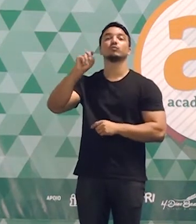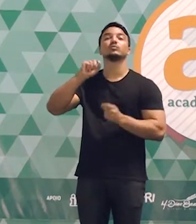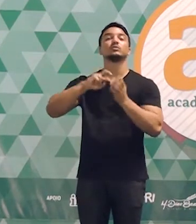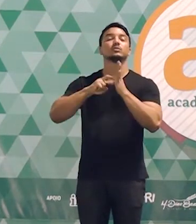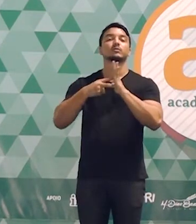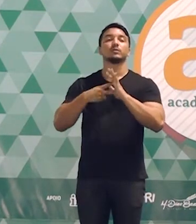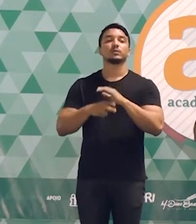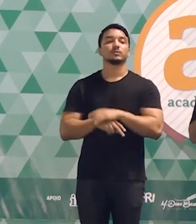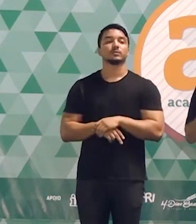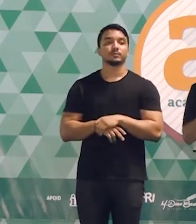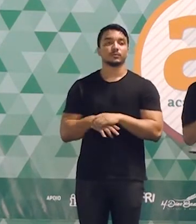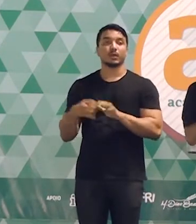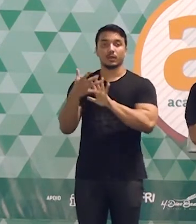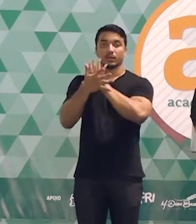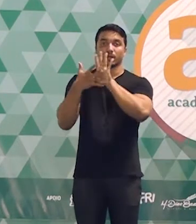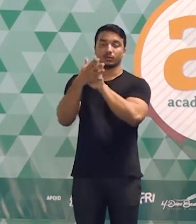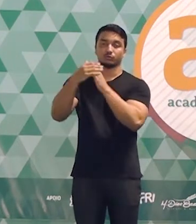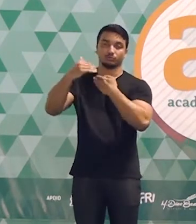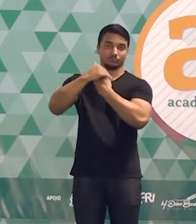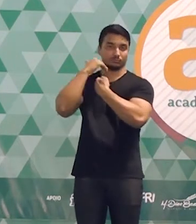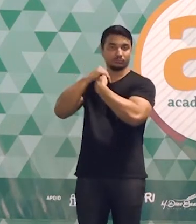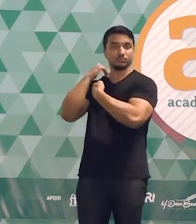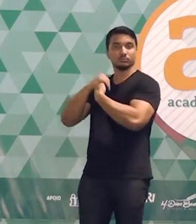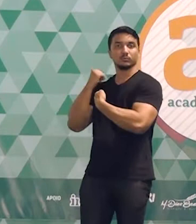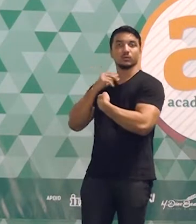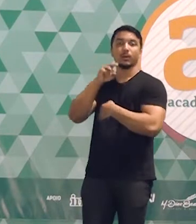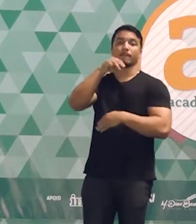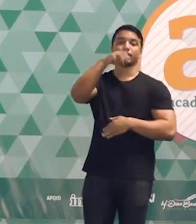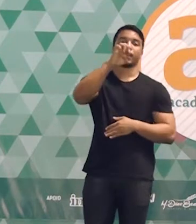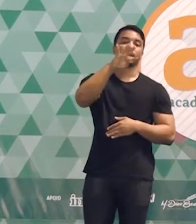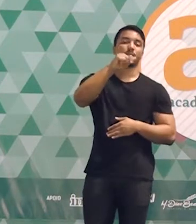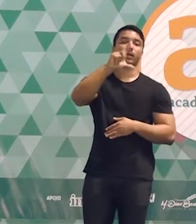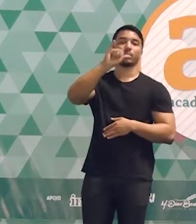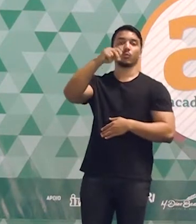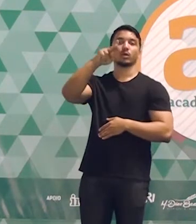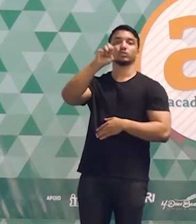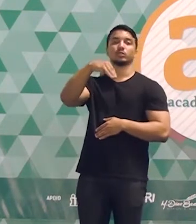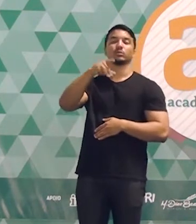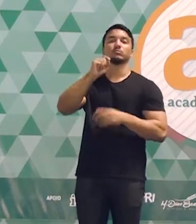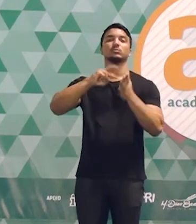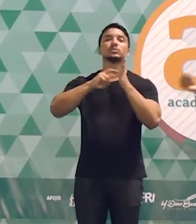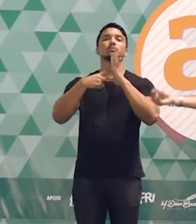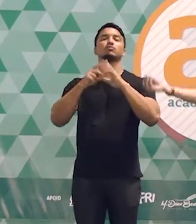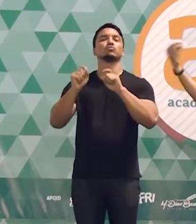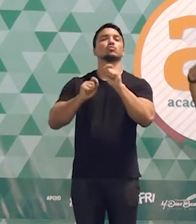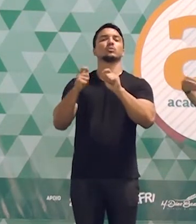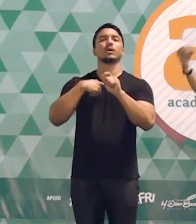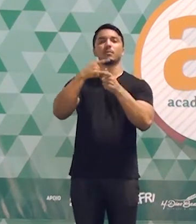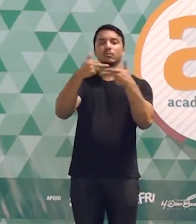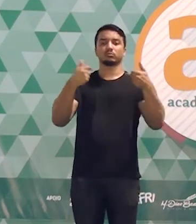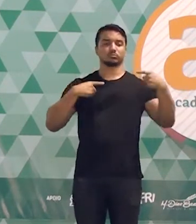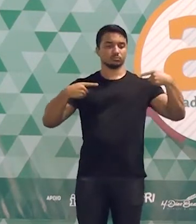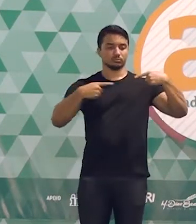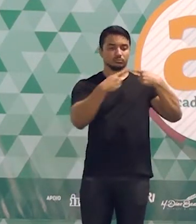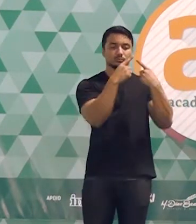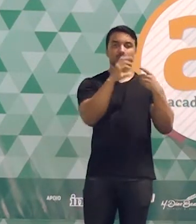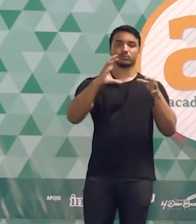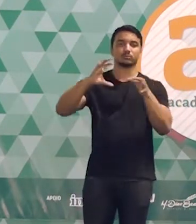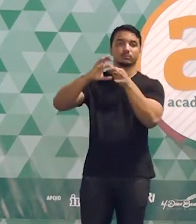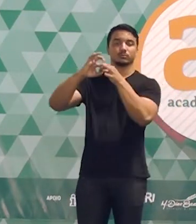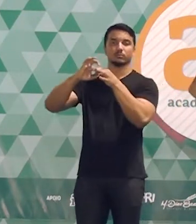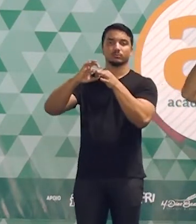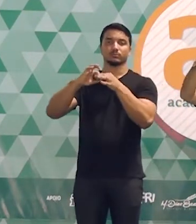injuntivos? Textos instrucionais. O que é metalinguagem? É a coisa tratando sobre a própria